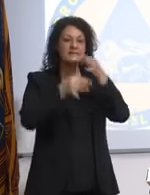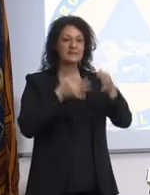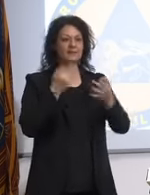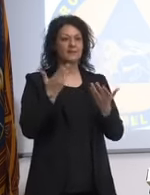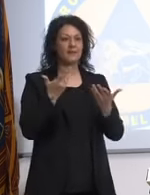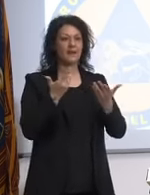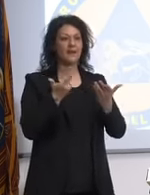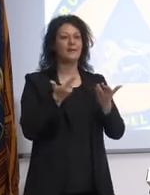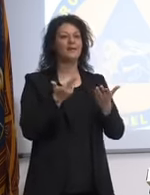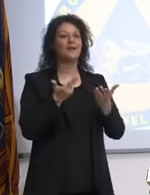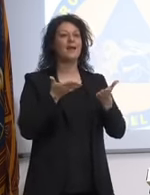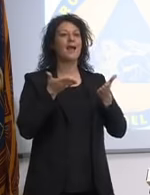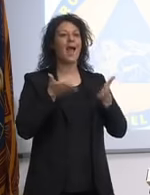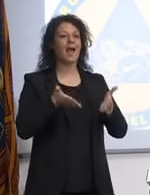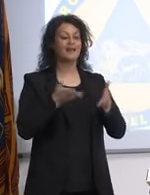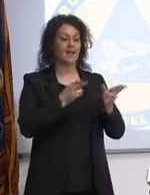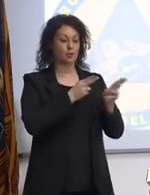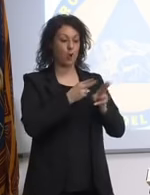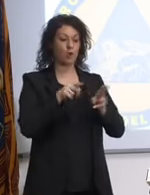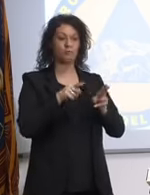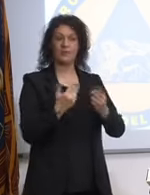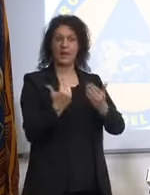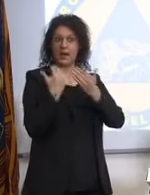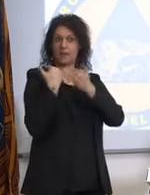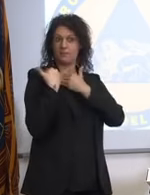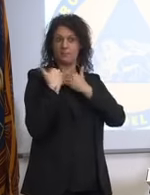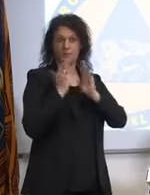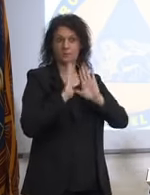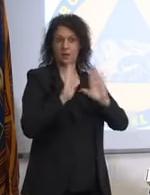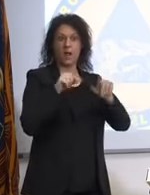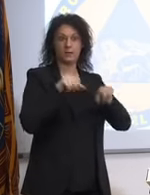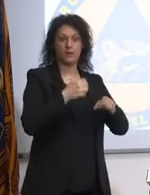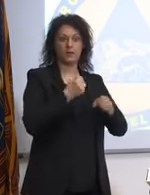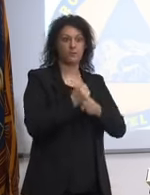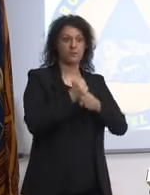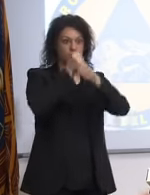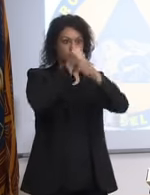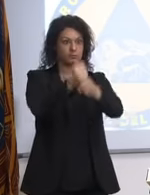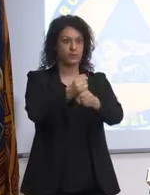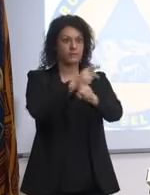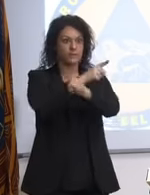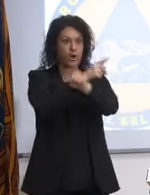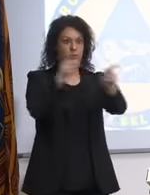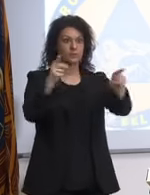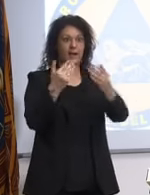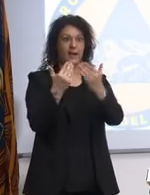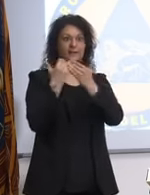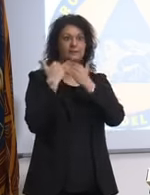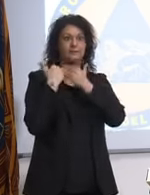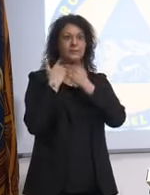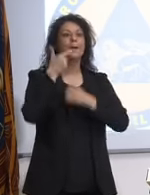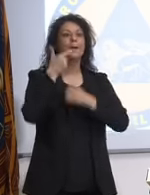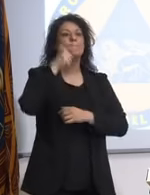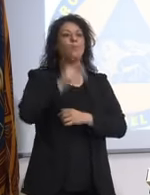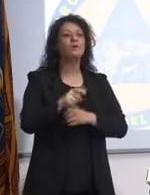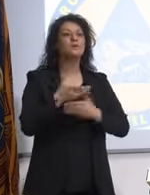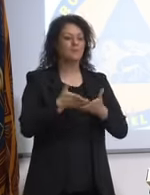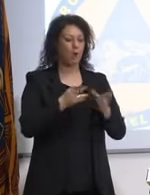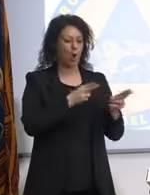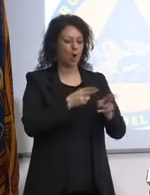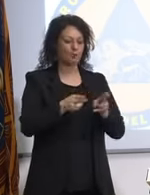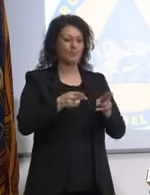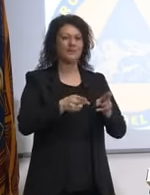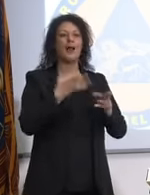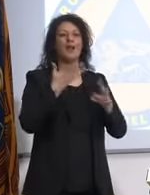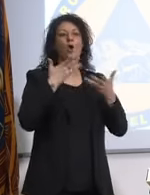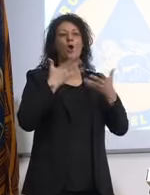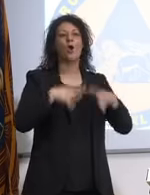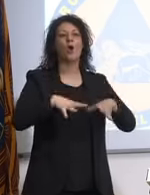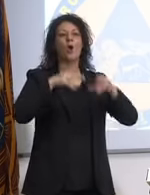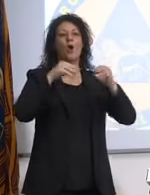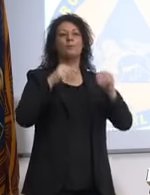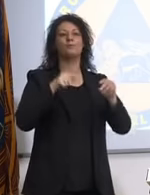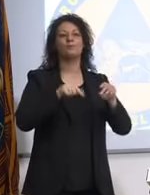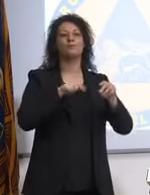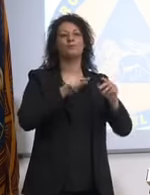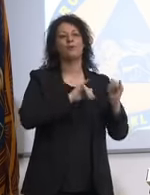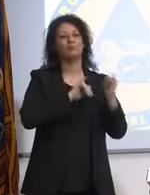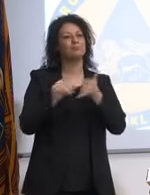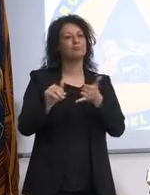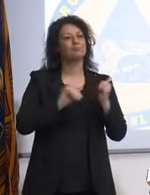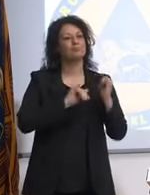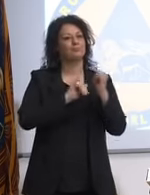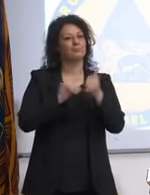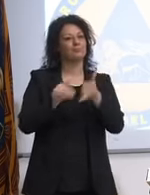dall'ospedale all'individuo. Cioè, la responsabilità esce, perché quando si svuota l'ospedale non è più una responsabilità sanitaria di chi ha